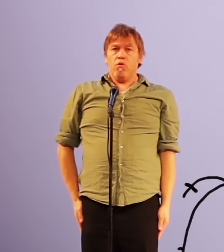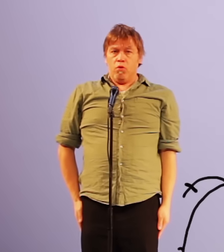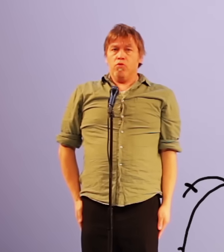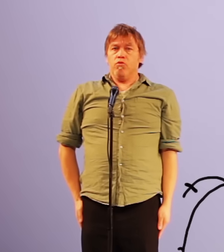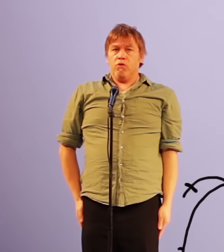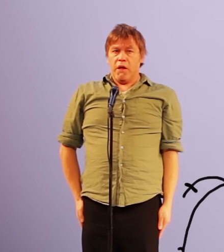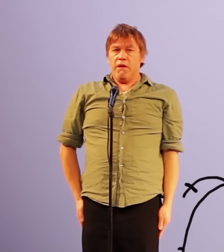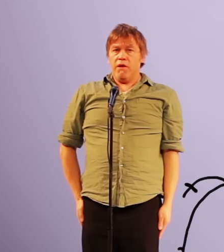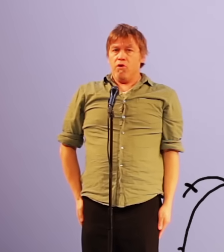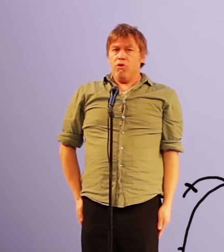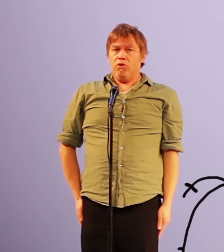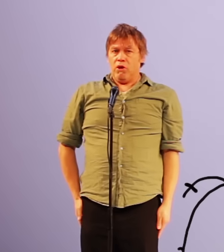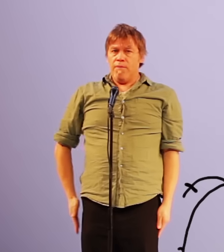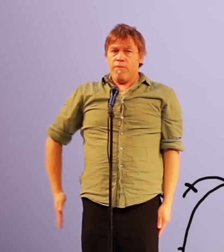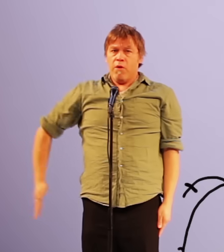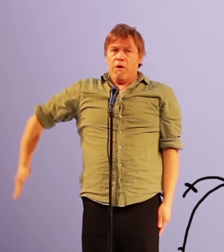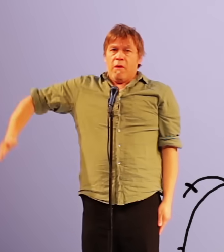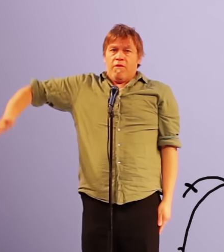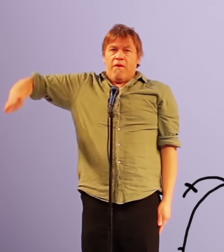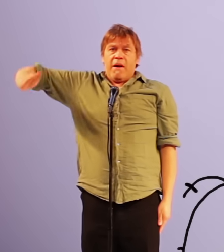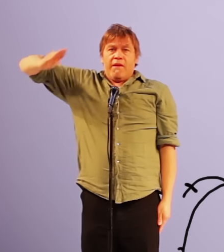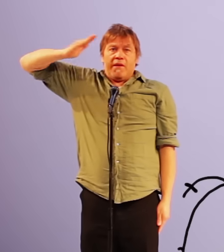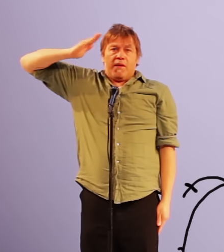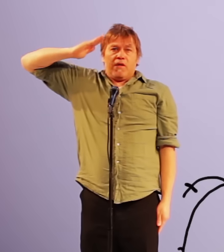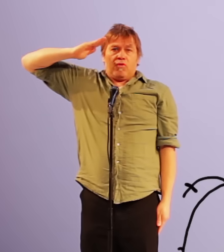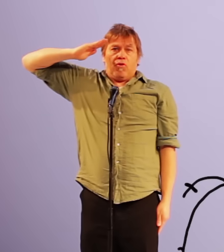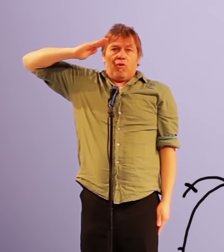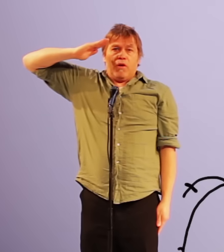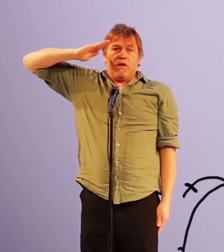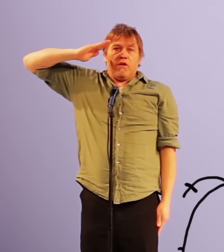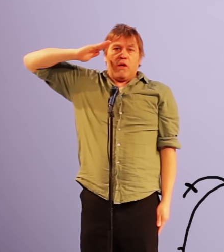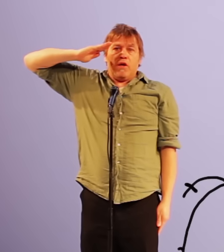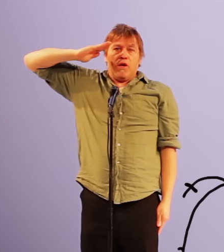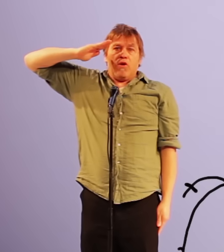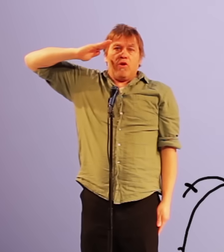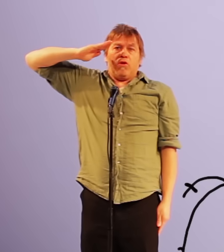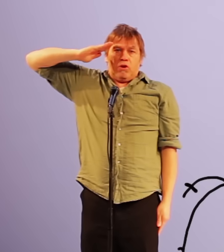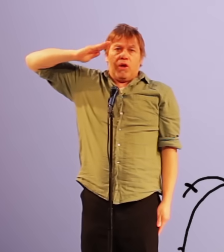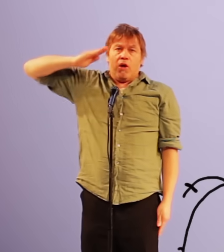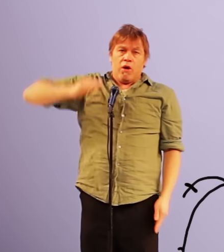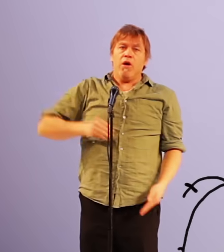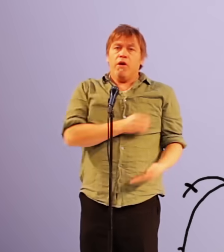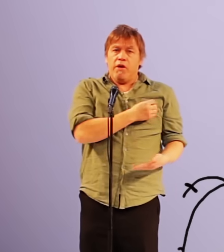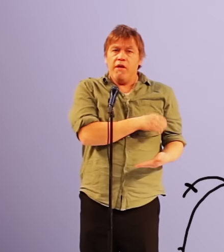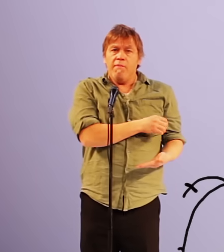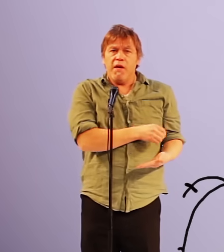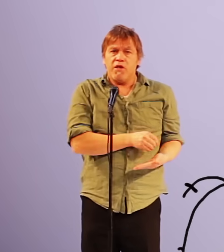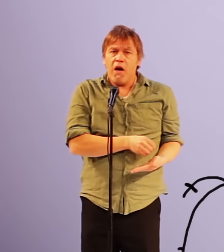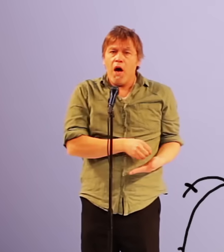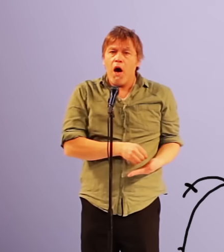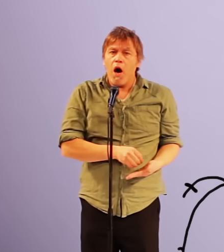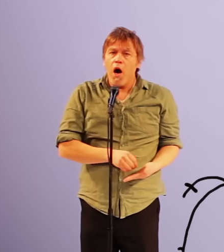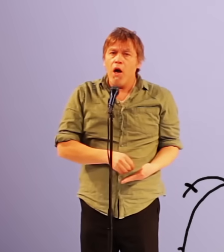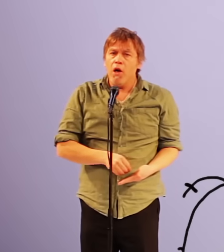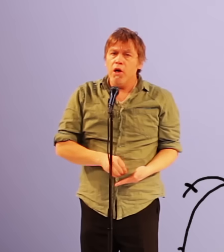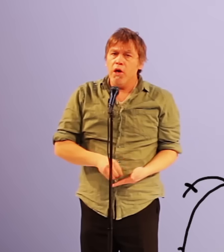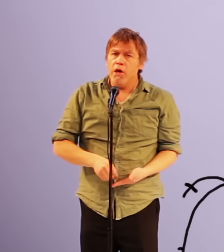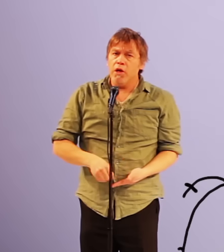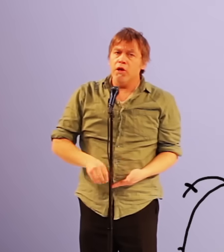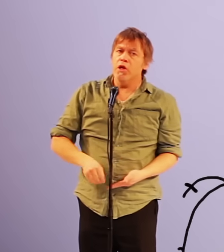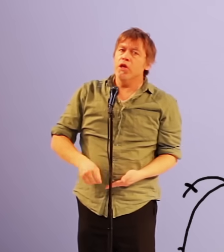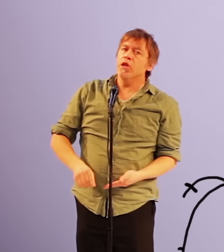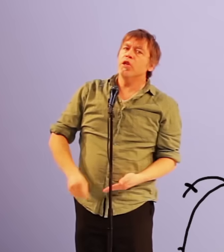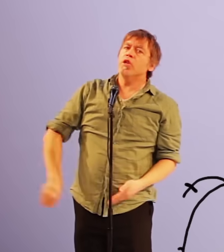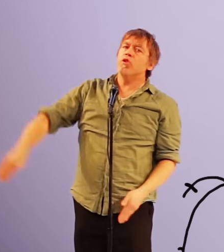Maamme laulun kirjoitti, Vänrikki Stoolin kirjoitti, nimensä